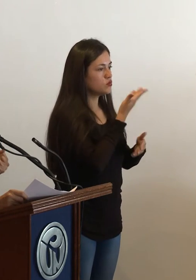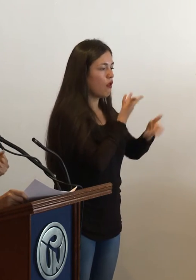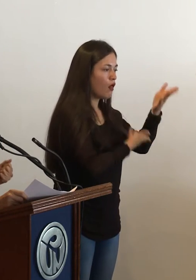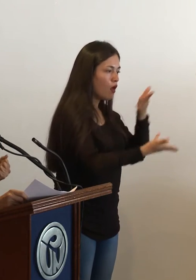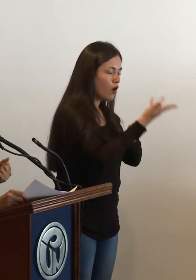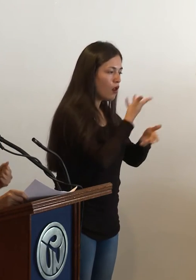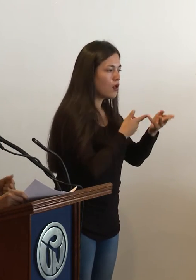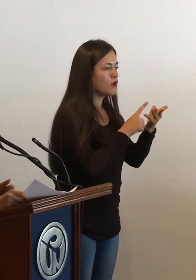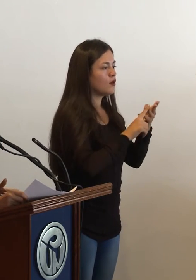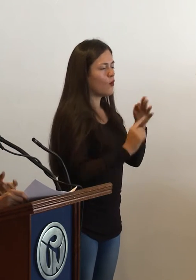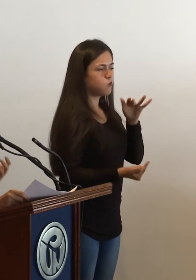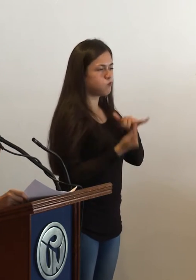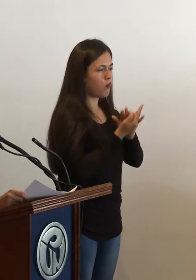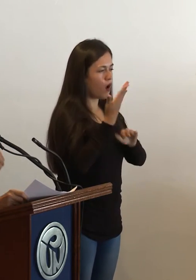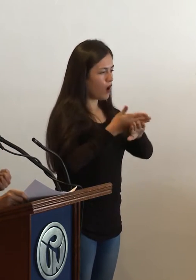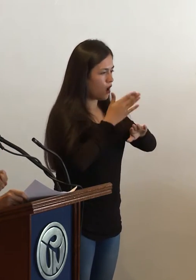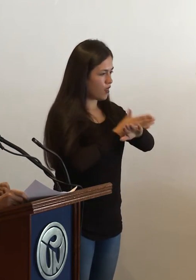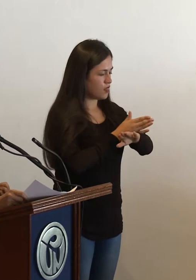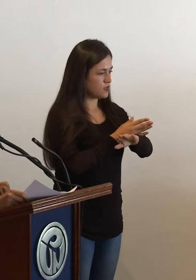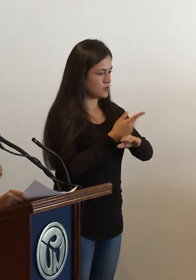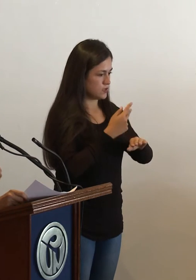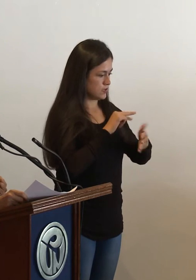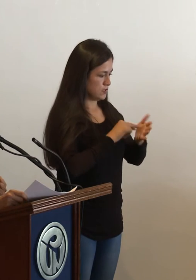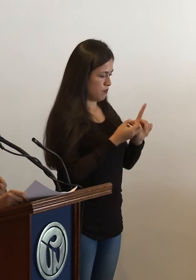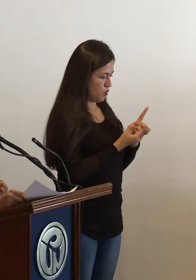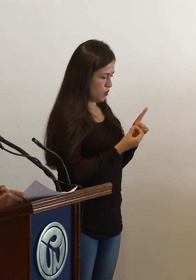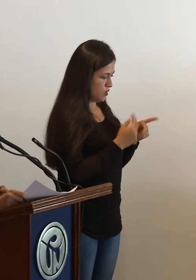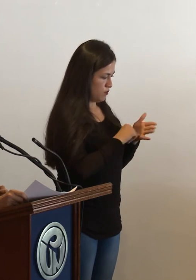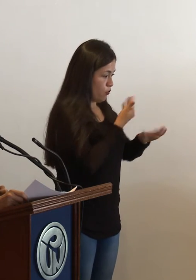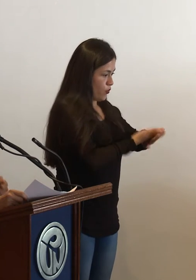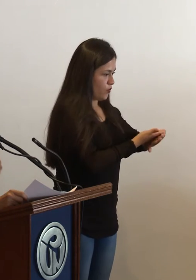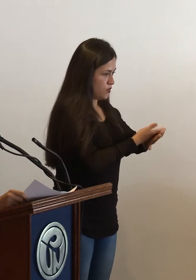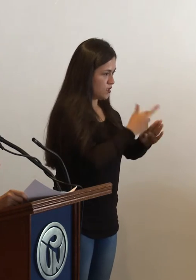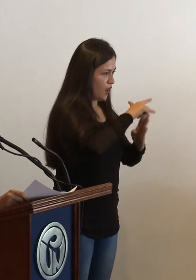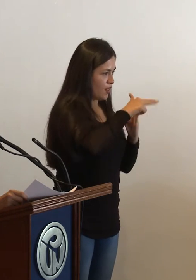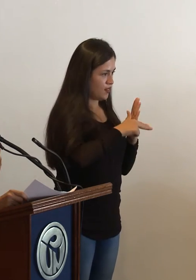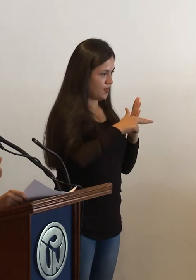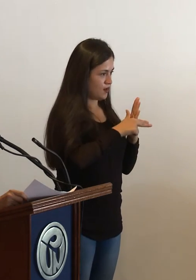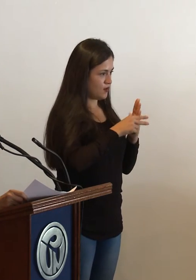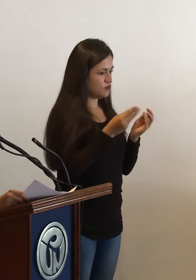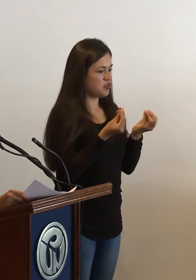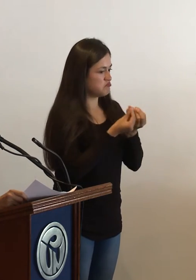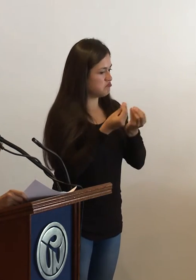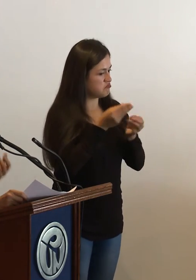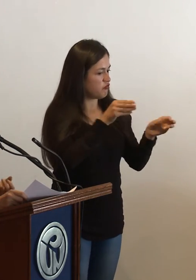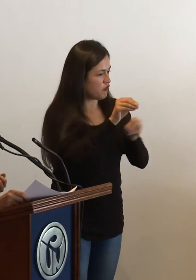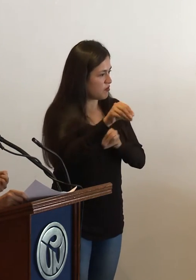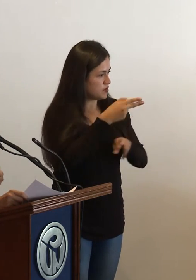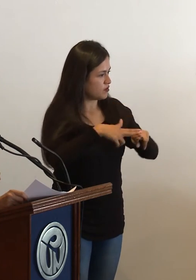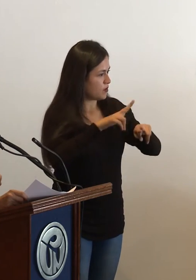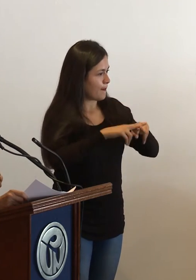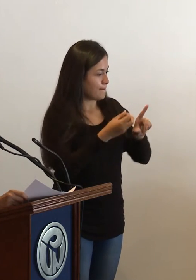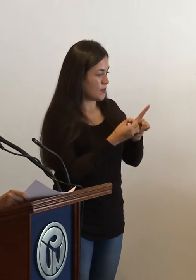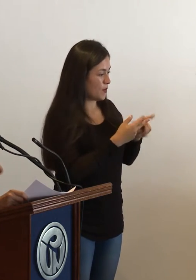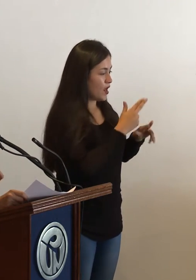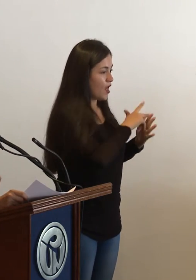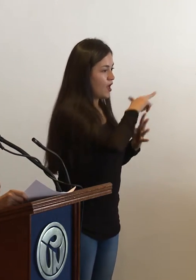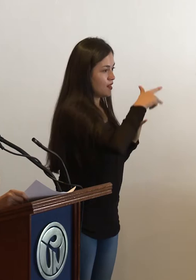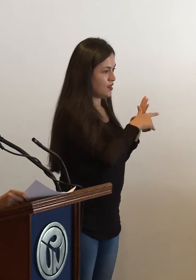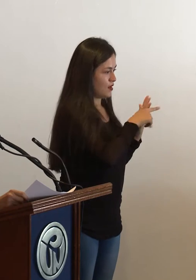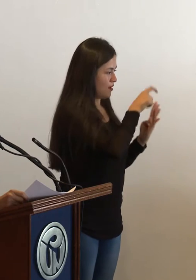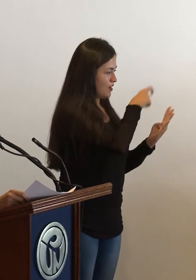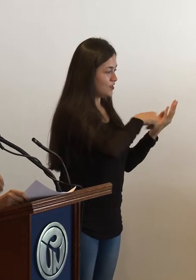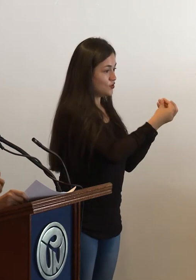dijéramos, fundacionales, en una propuesta alterna que asumió una crítica al